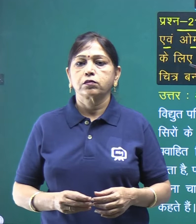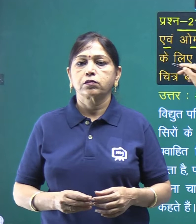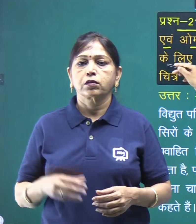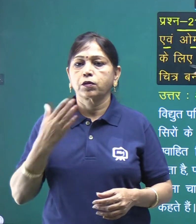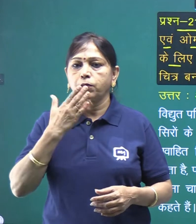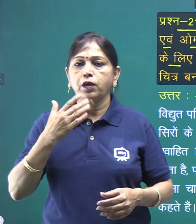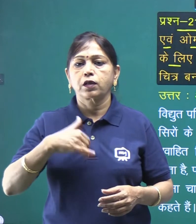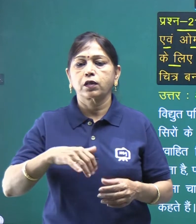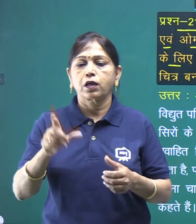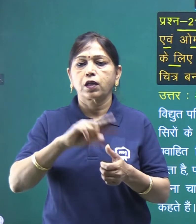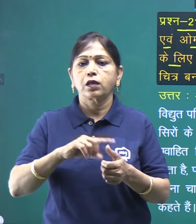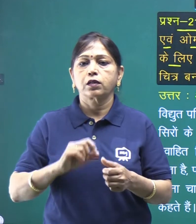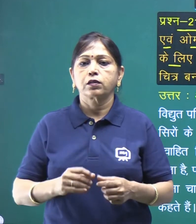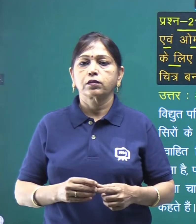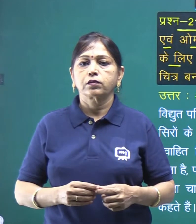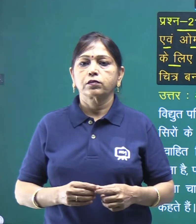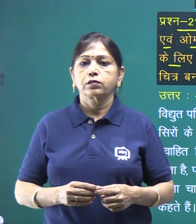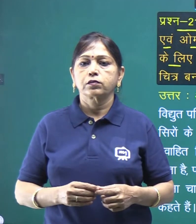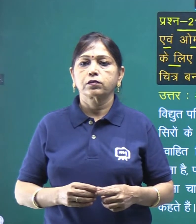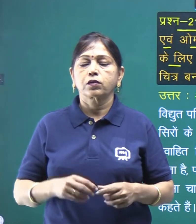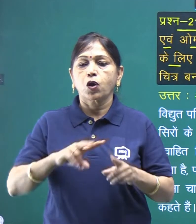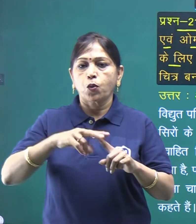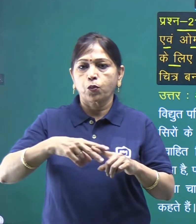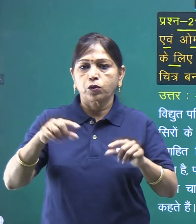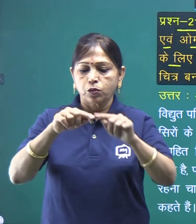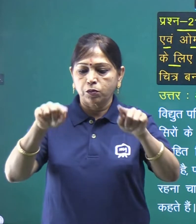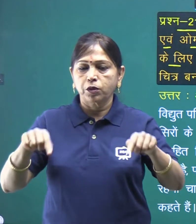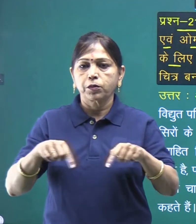अध्ययन के लिए विद्युत परिपथ का